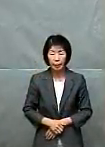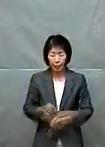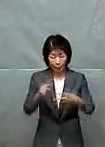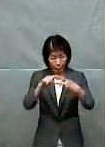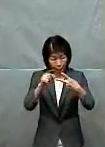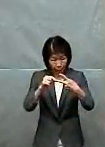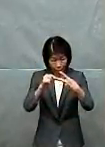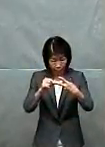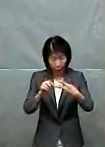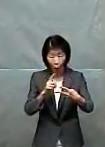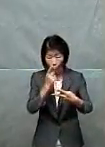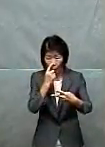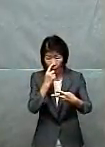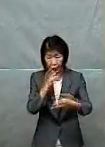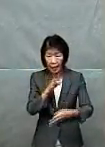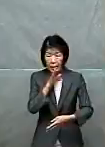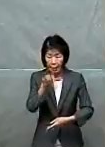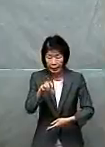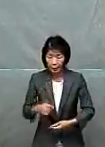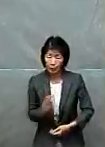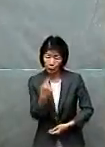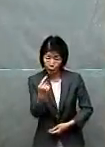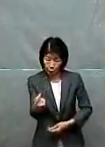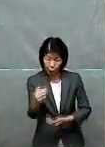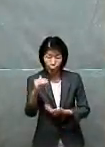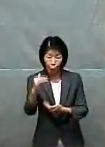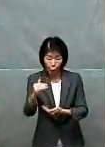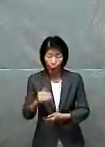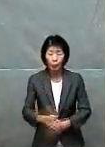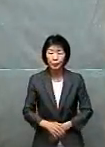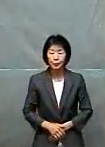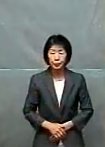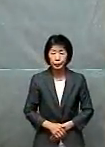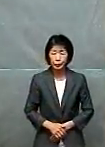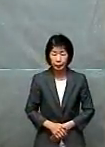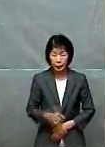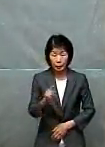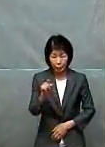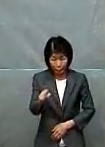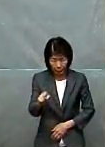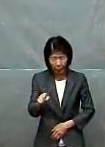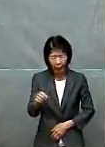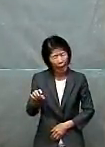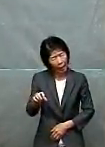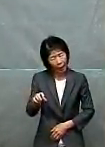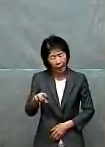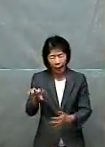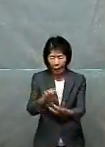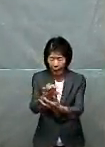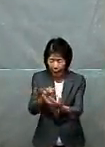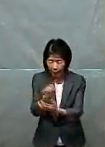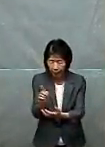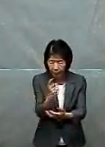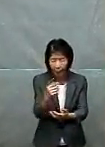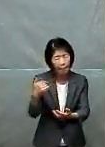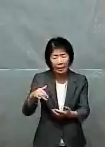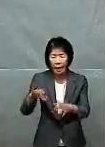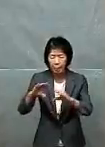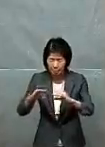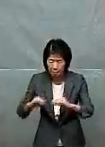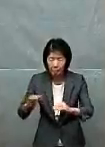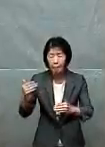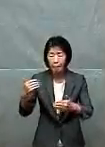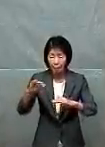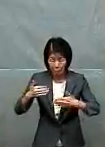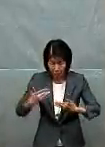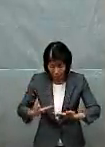2点目、私の現地入りの件のお話でありますけれども、現地はまだまだ大変な状況が続いているというふうに